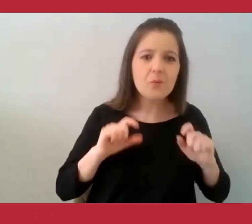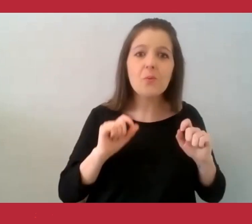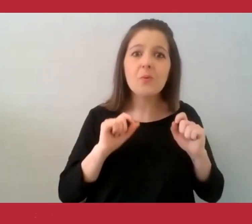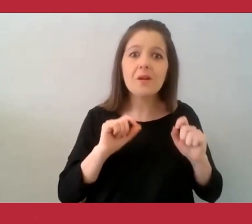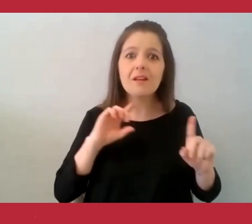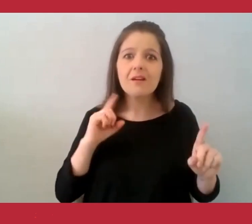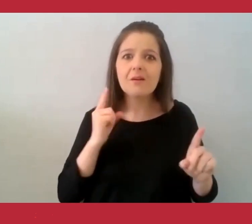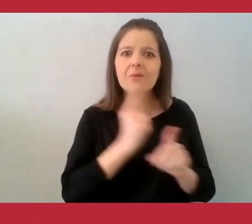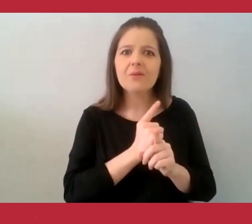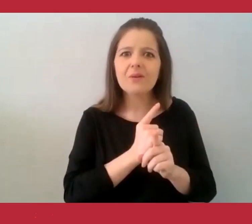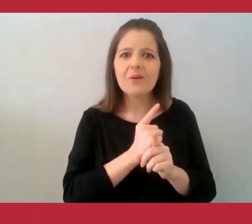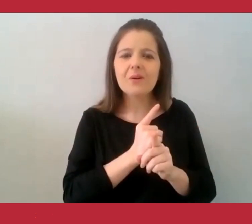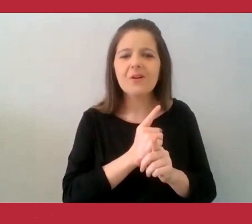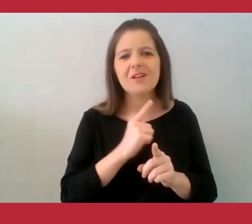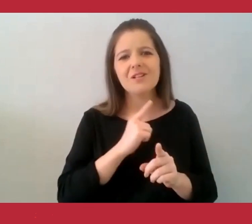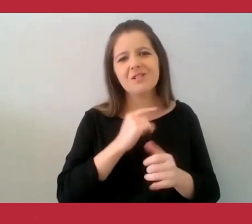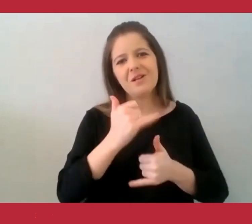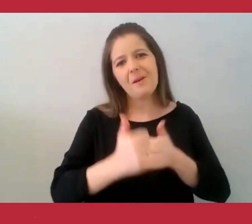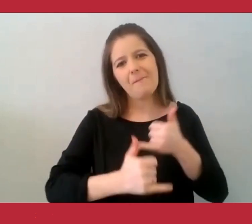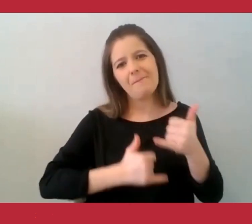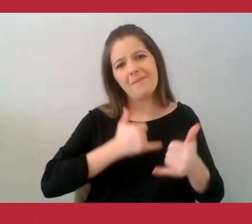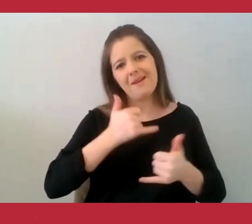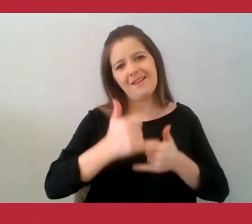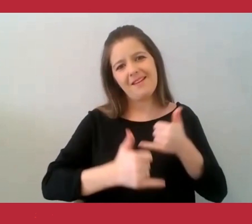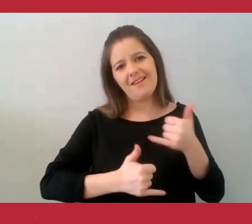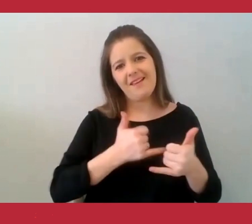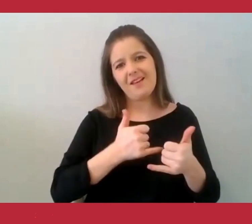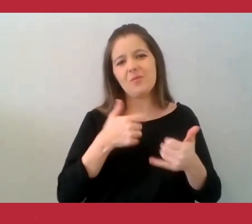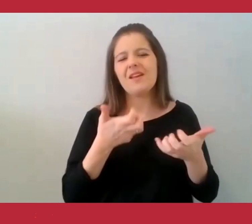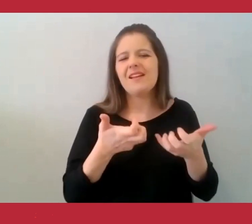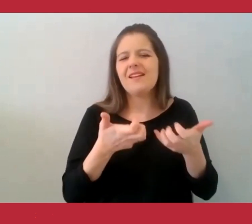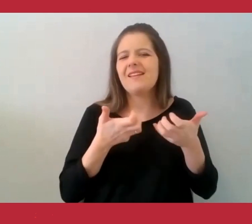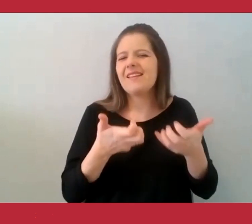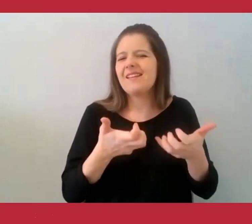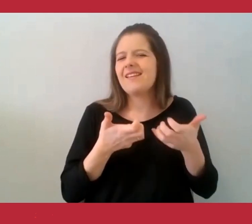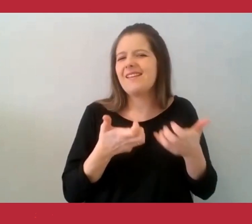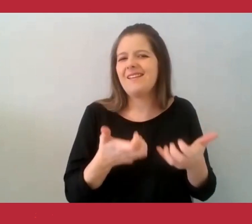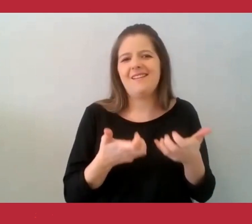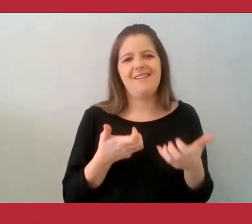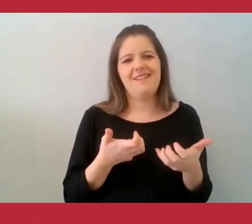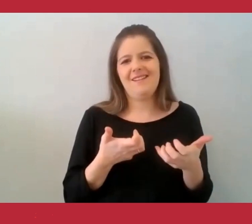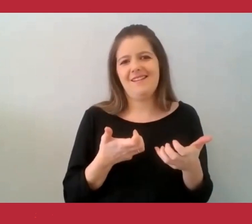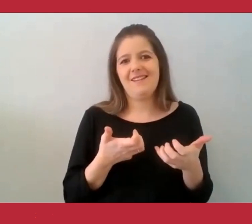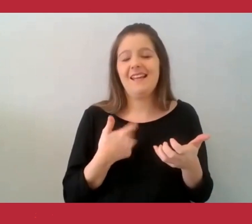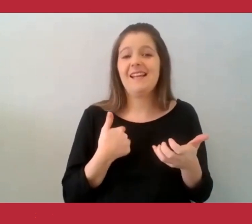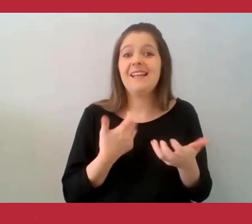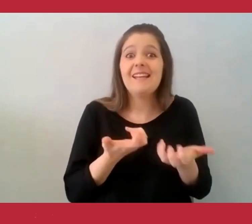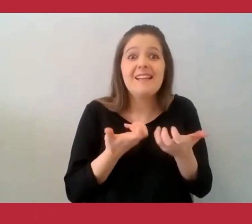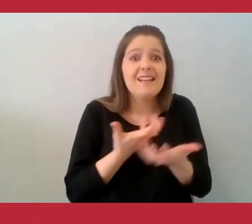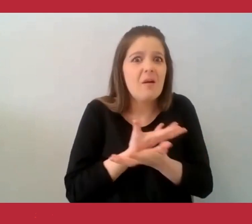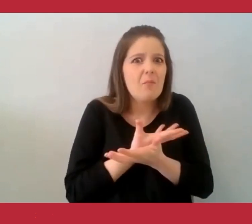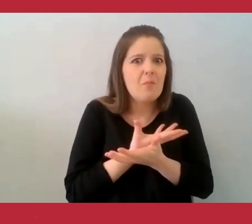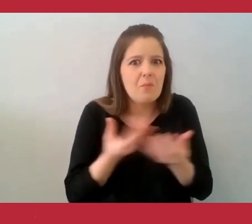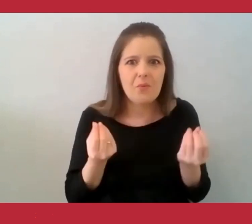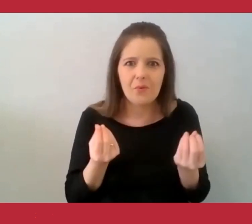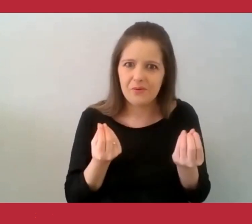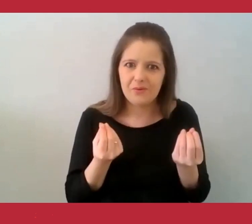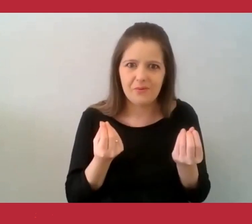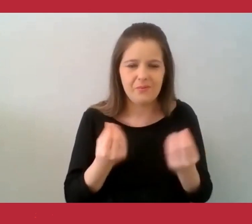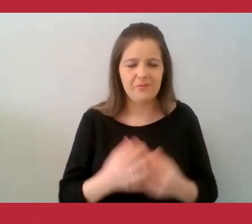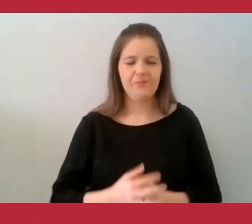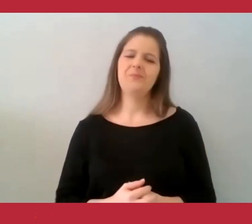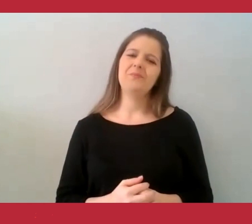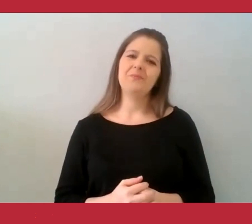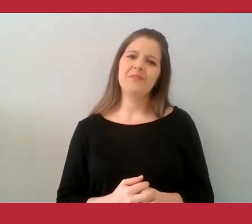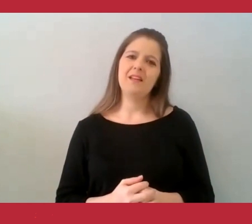dentro estava o brinquedo que ele mais queria, que ele mais havia esperado. E neste momento, ele